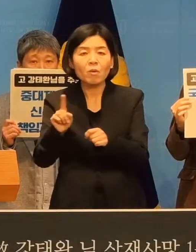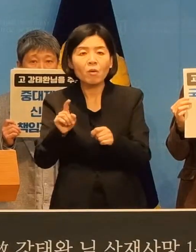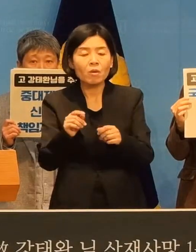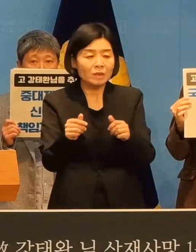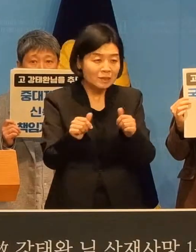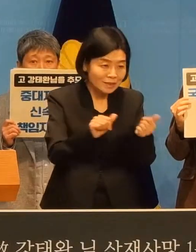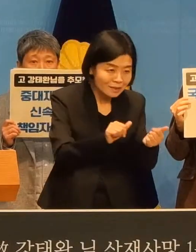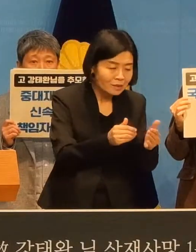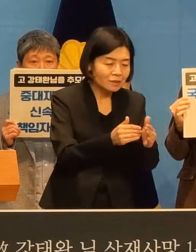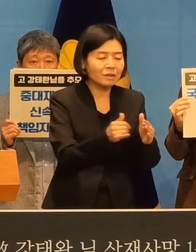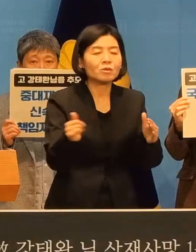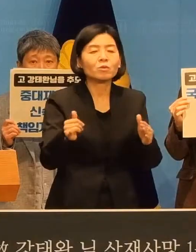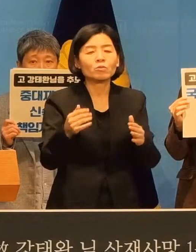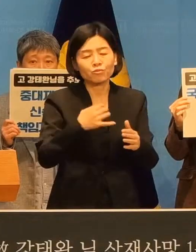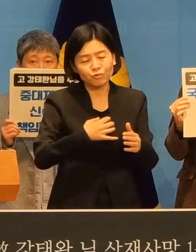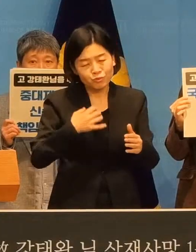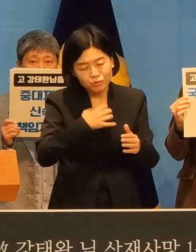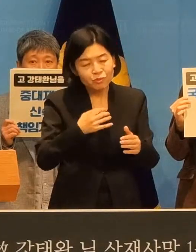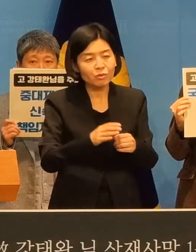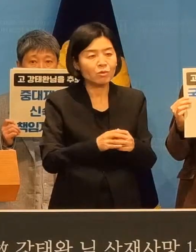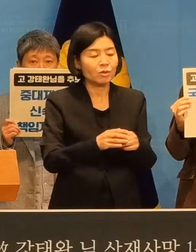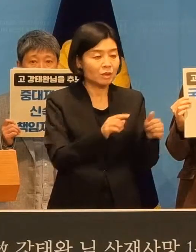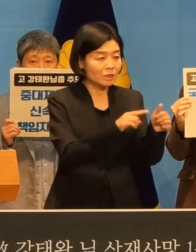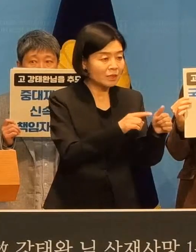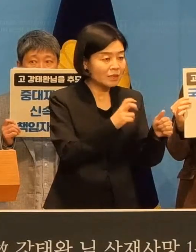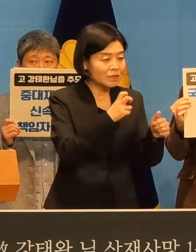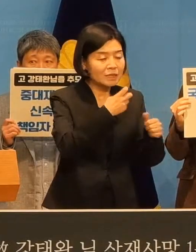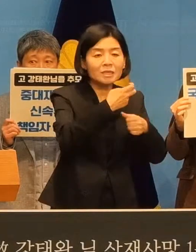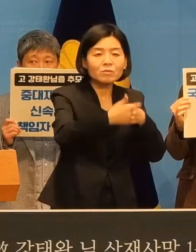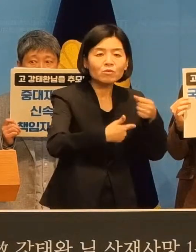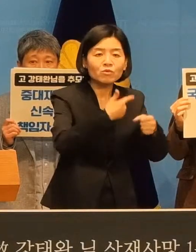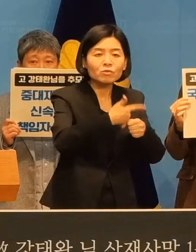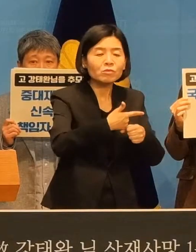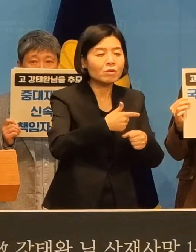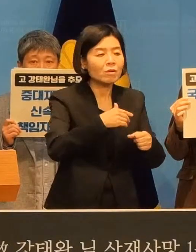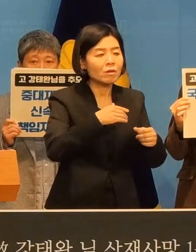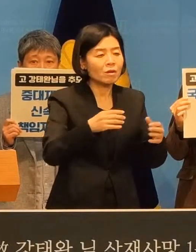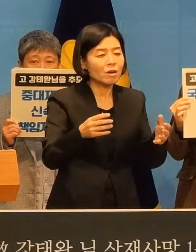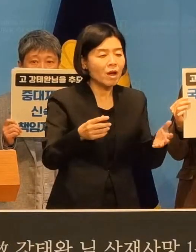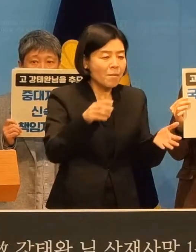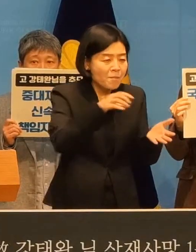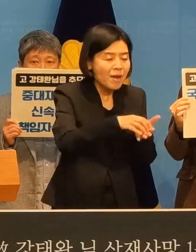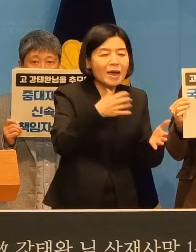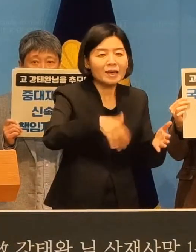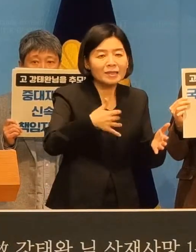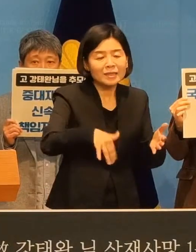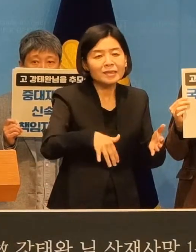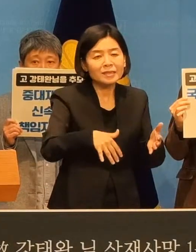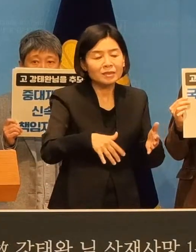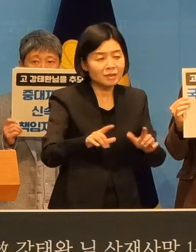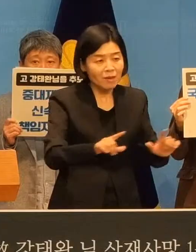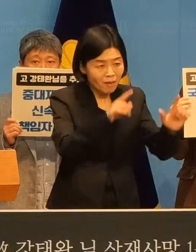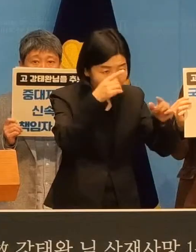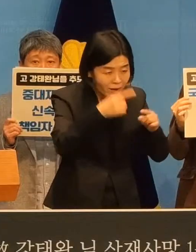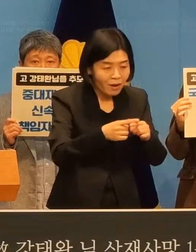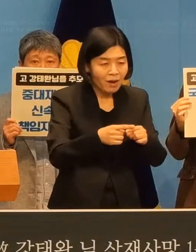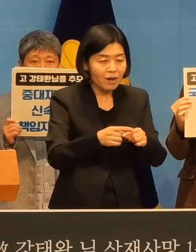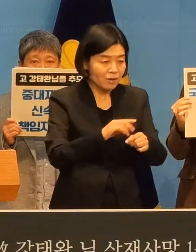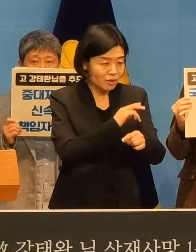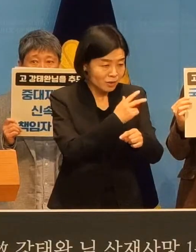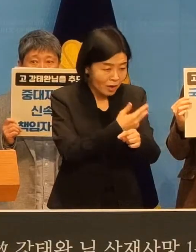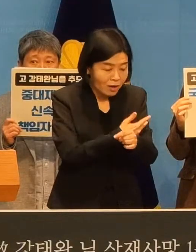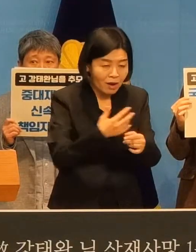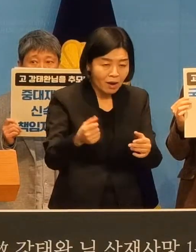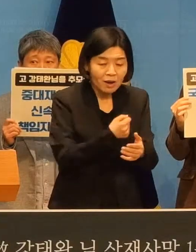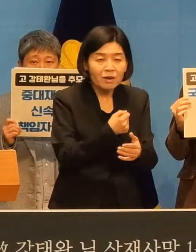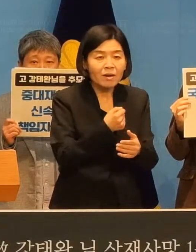있습니다. 고 광태환님은 26년간 미등록 이주 아동으로 생활하다가 체류 자격을 얻기 위해 각고의 노력 끝에 합법적으로 취업한 지